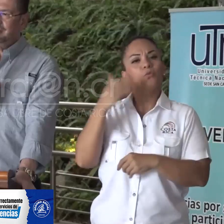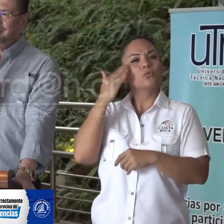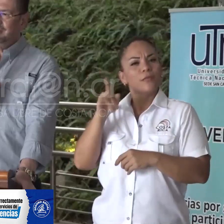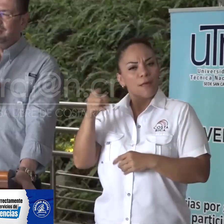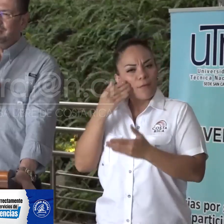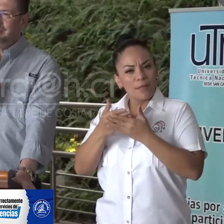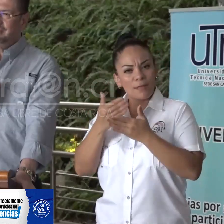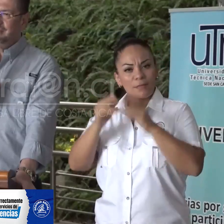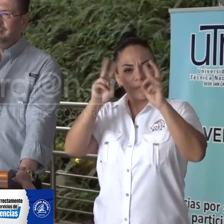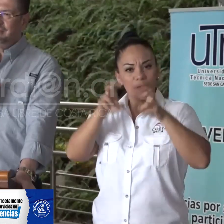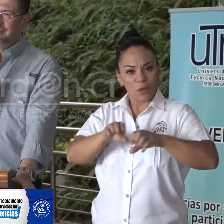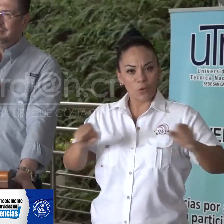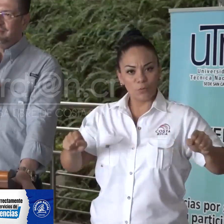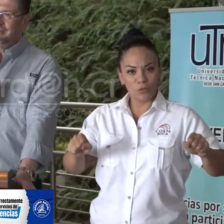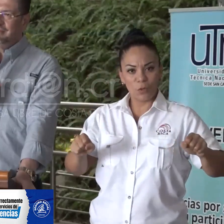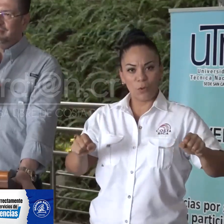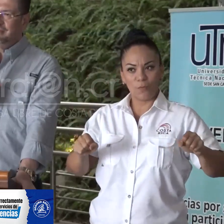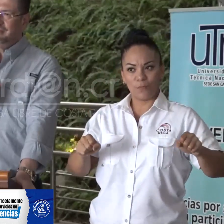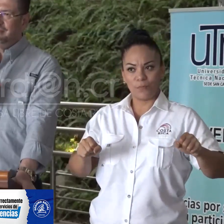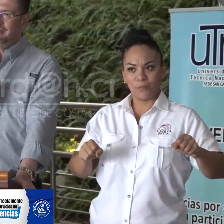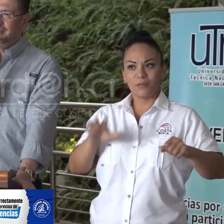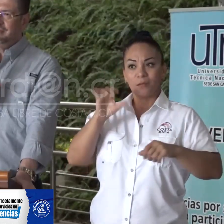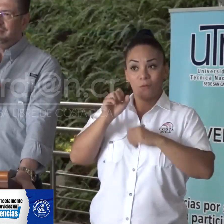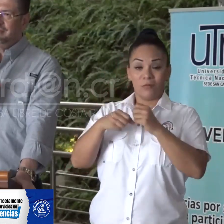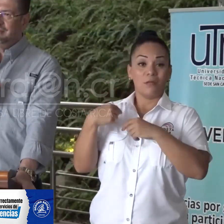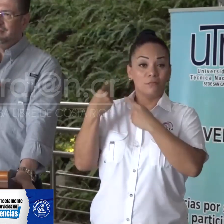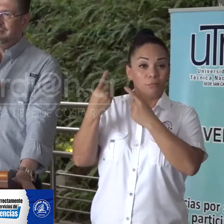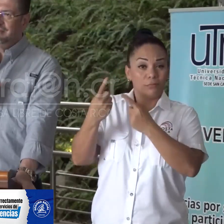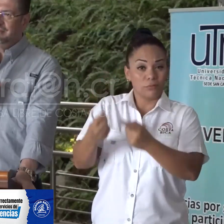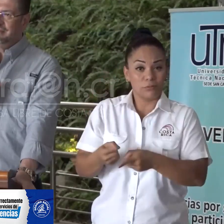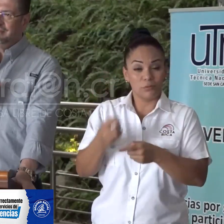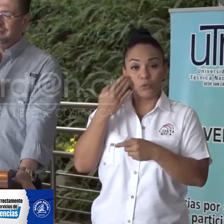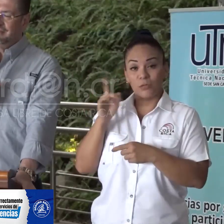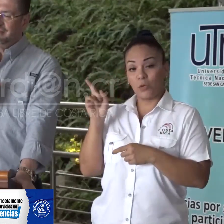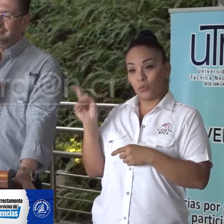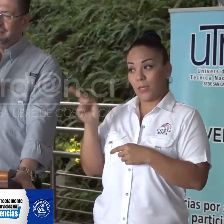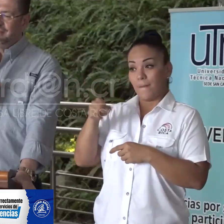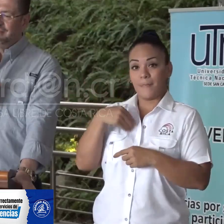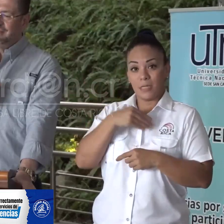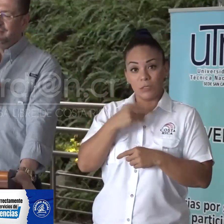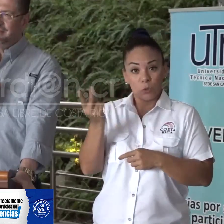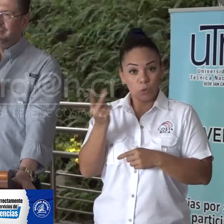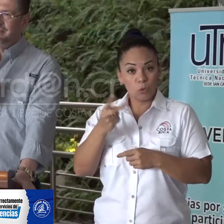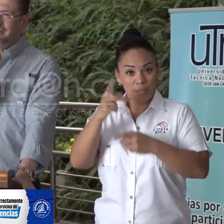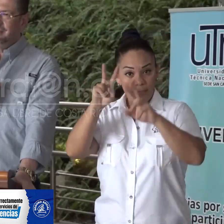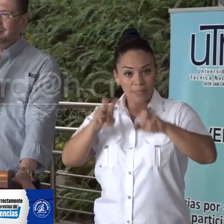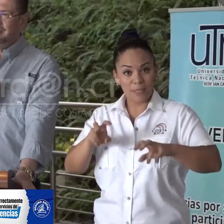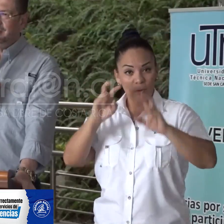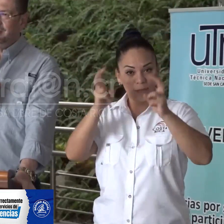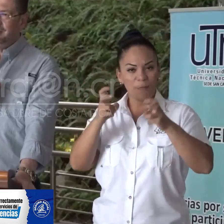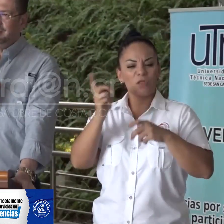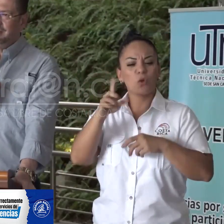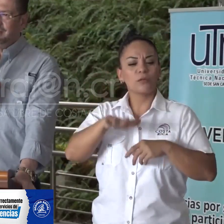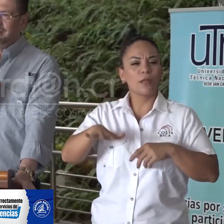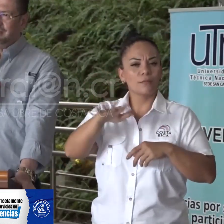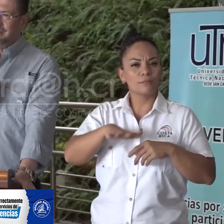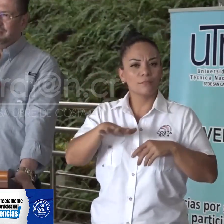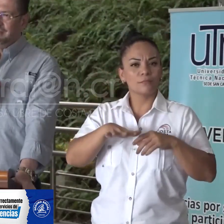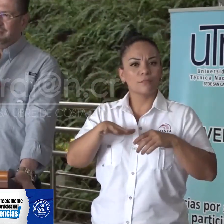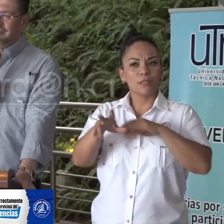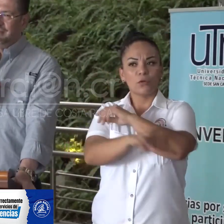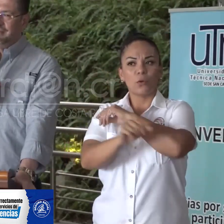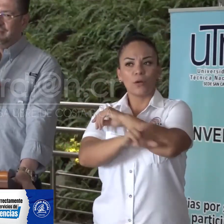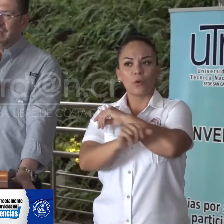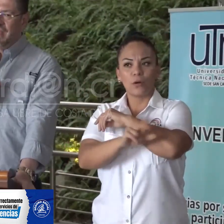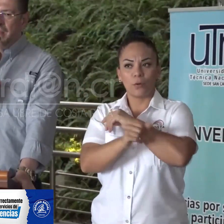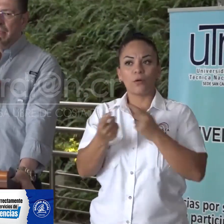evidente el tema de corrupción durante estos 50 años para atrás y si el ministro y usted lo analizaron, en qué puntos definitivamente se ha dado robo descarado como se ha dado